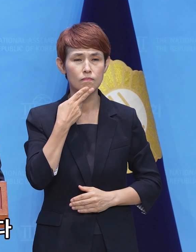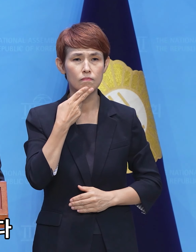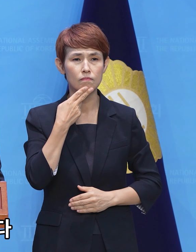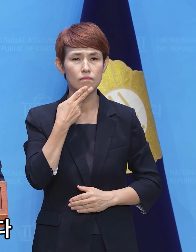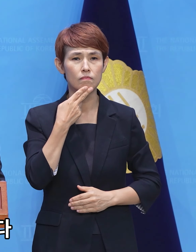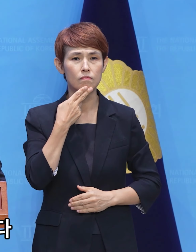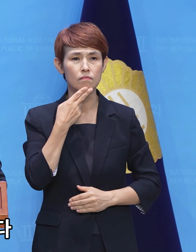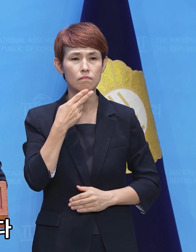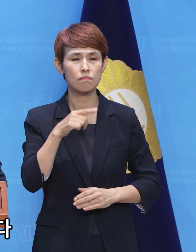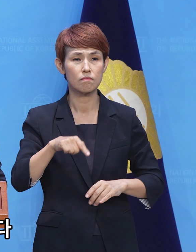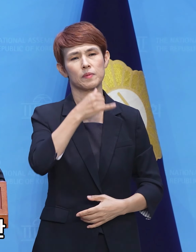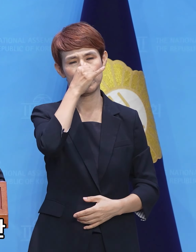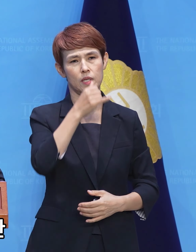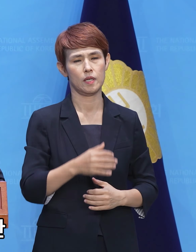수 있다는 위험이 있습니다. 한미일 북중러 대결 구도로 인한 안보 비용의 과다 발생도 문제입니다. 여기서